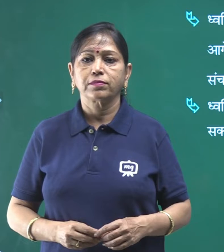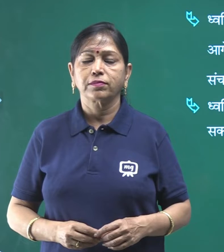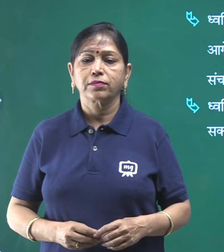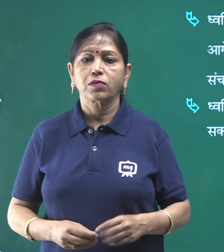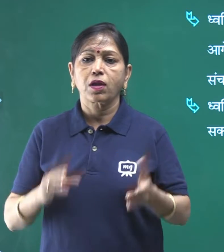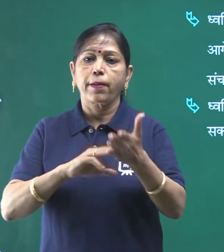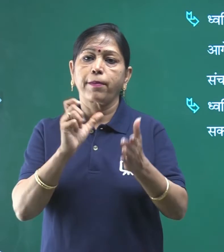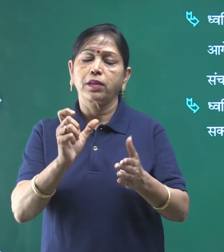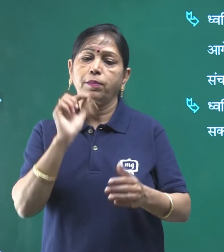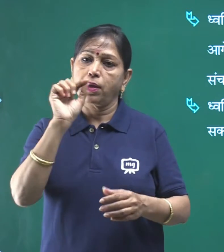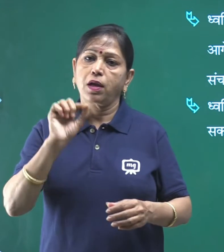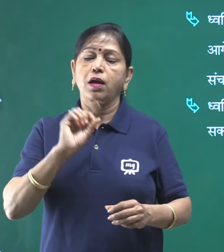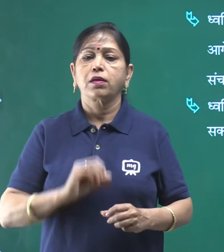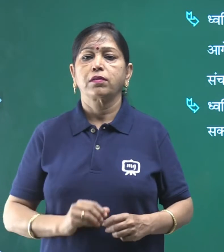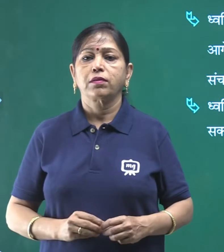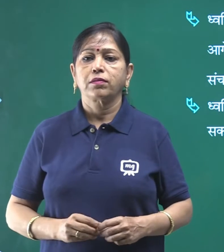माध्यम के कण